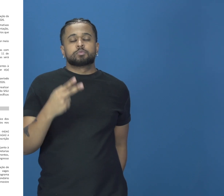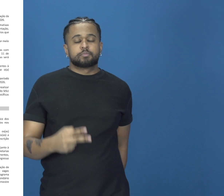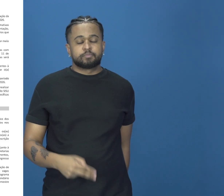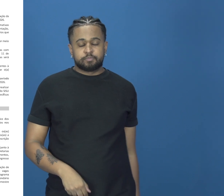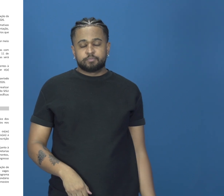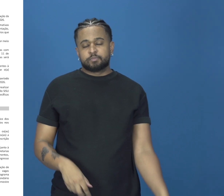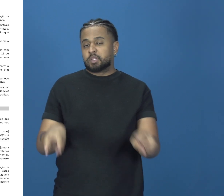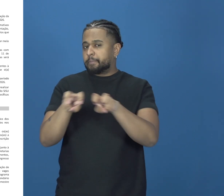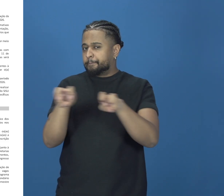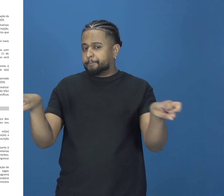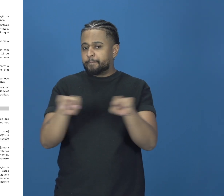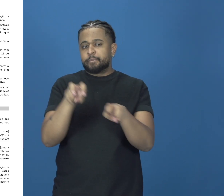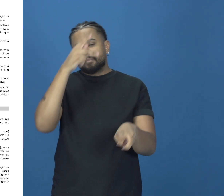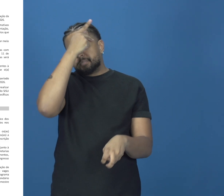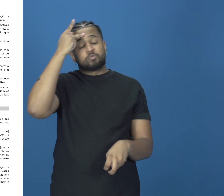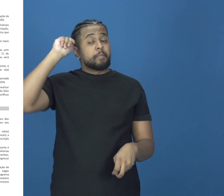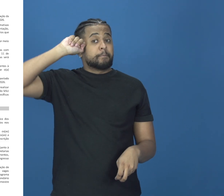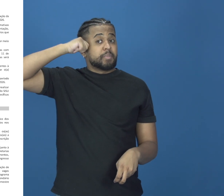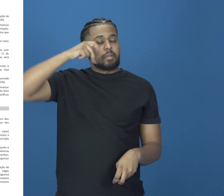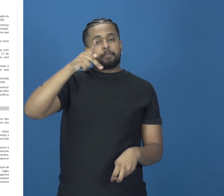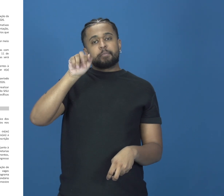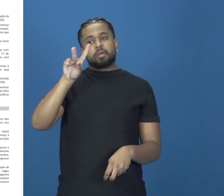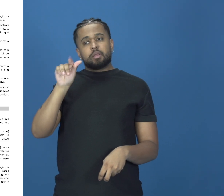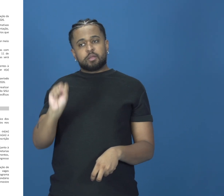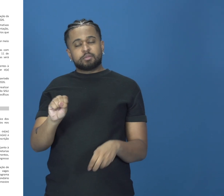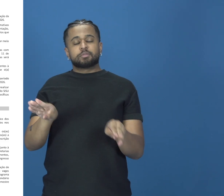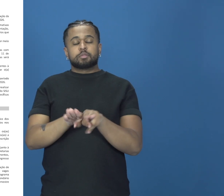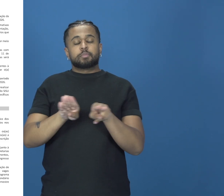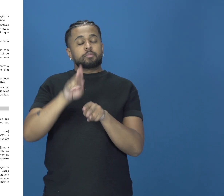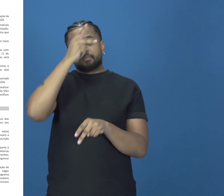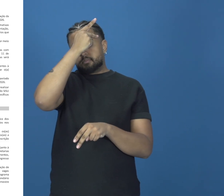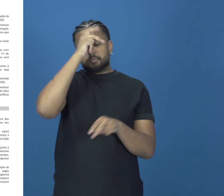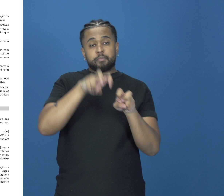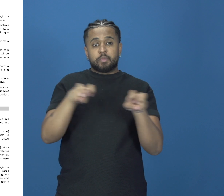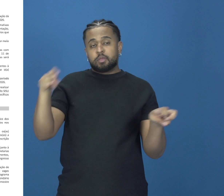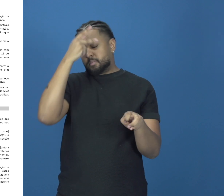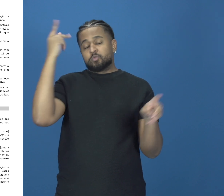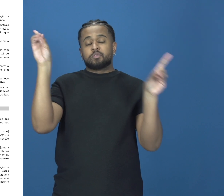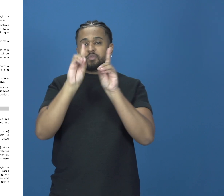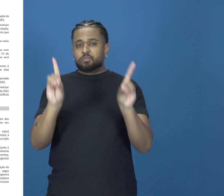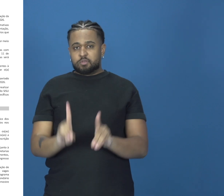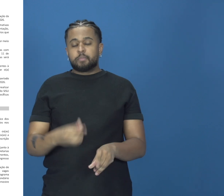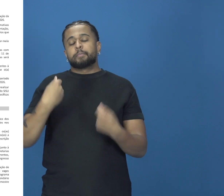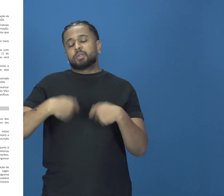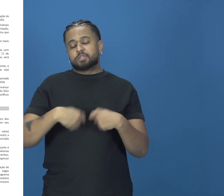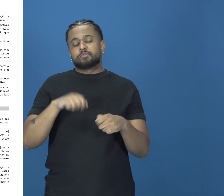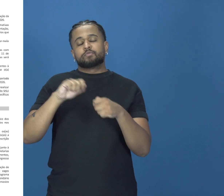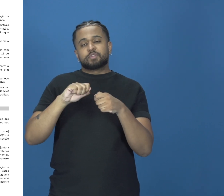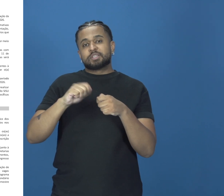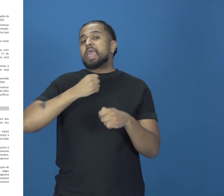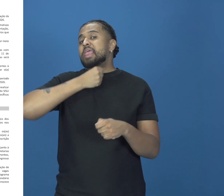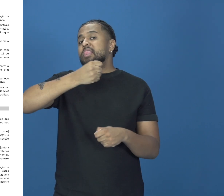8.4.2. Para as bancas de pessoas pretas, pardas e para a banca de pessoas com deficiência, serão